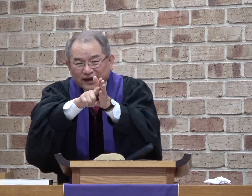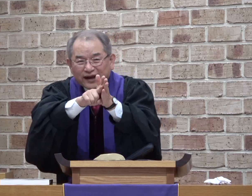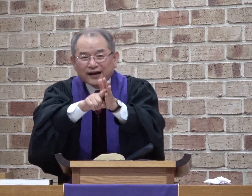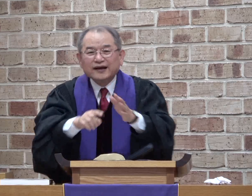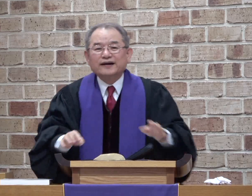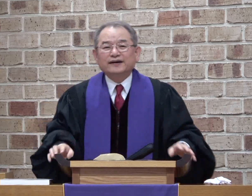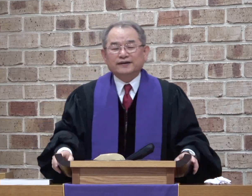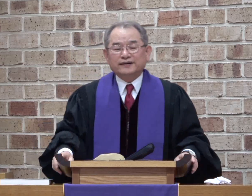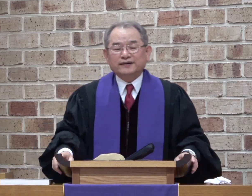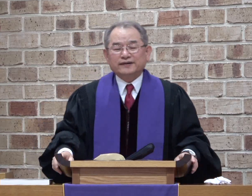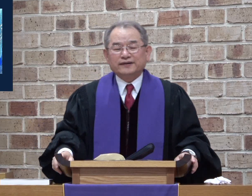믿습니다.